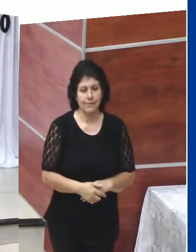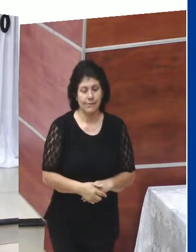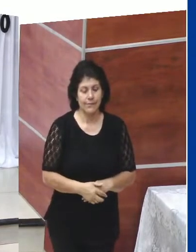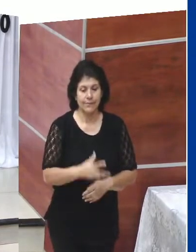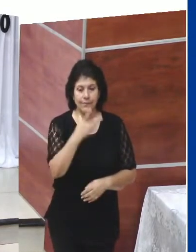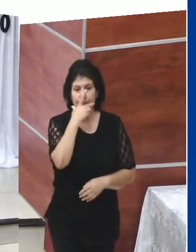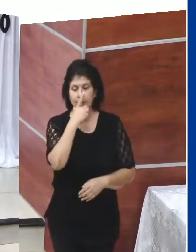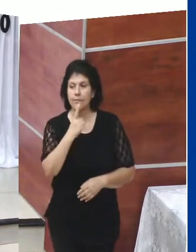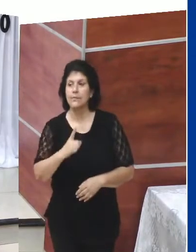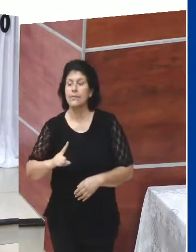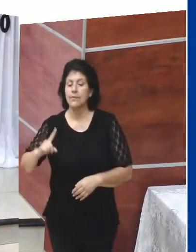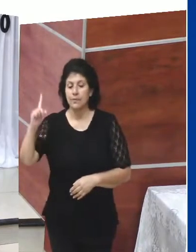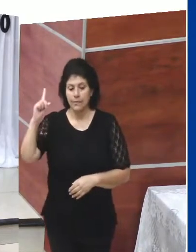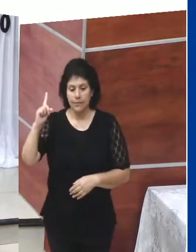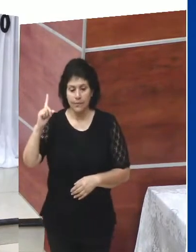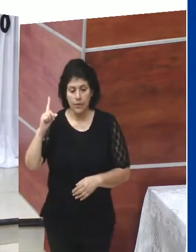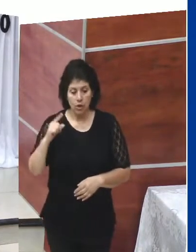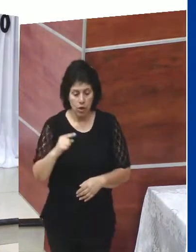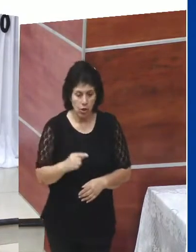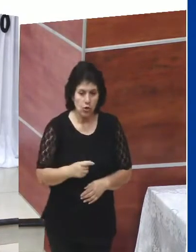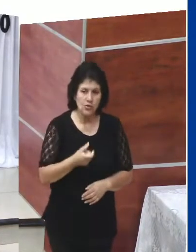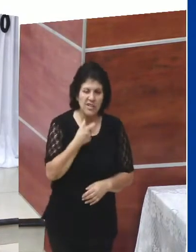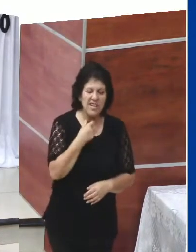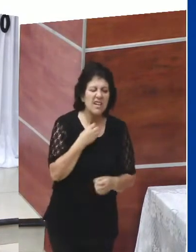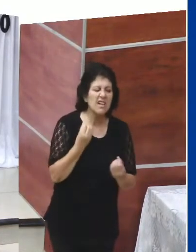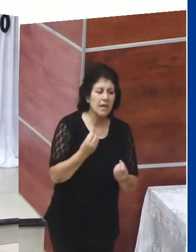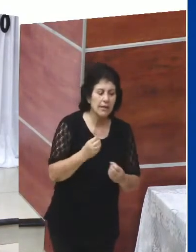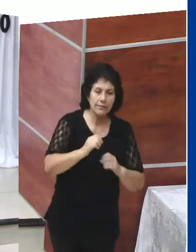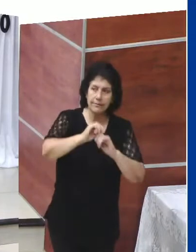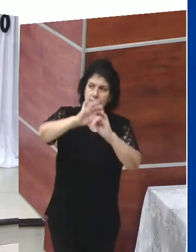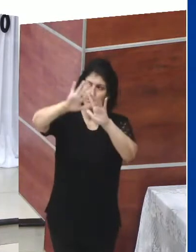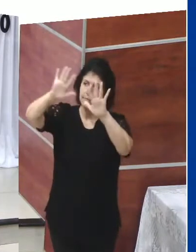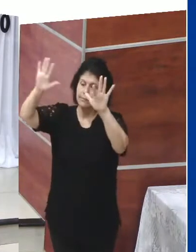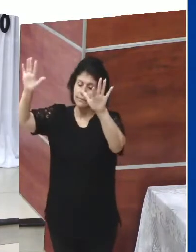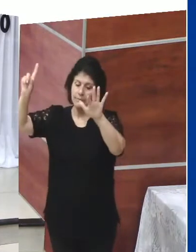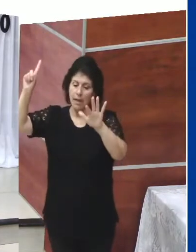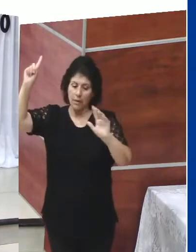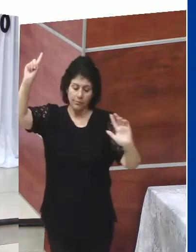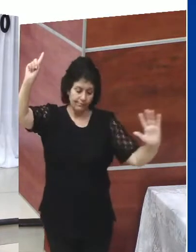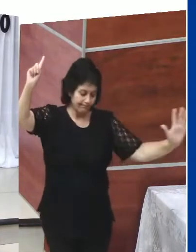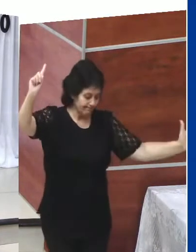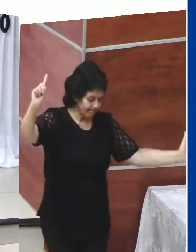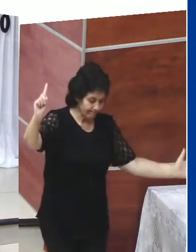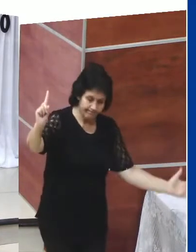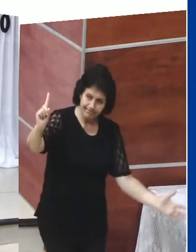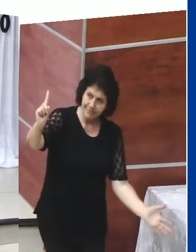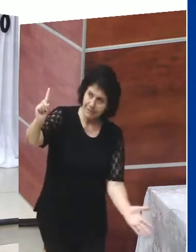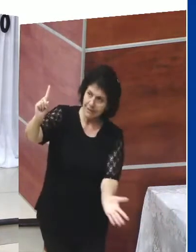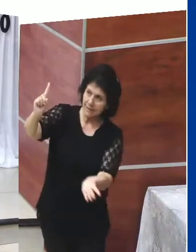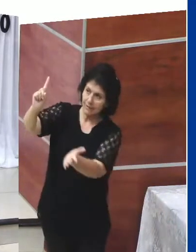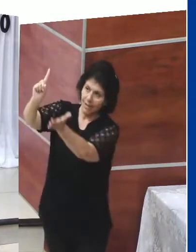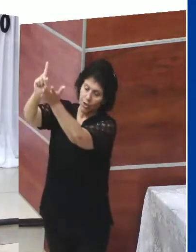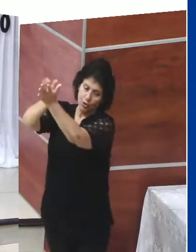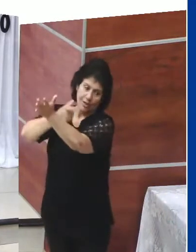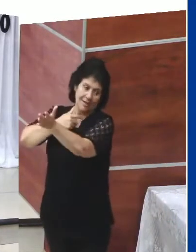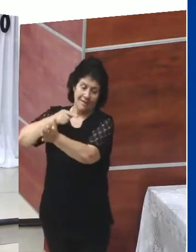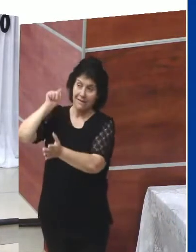Dios quiere llevarnos al reino de los cielos. Y allí